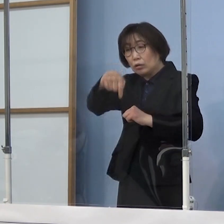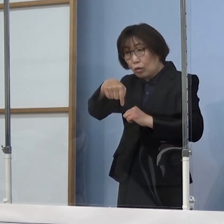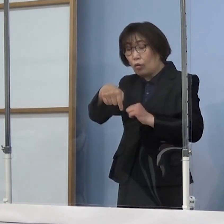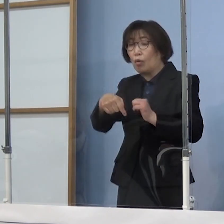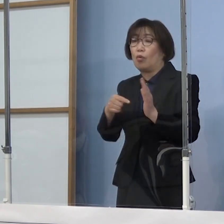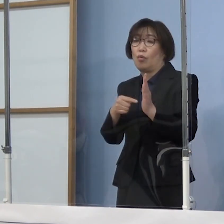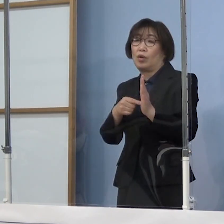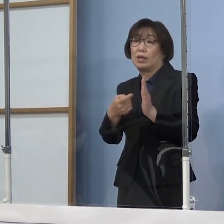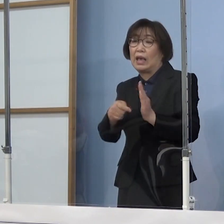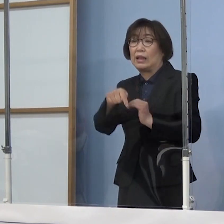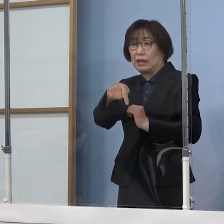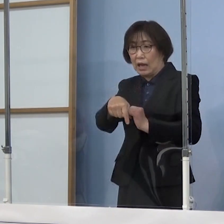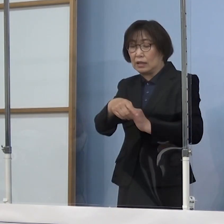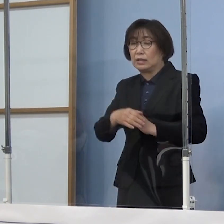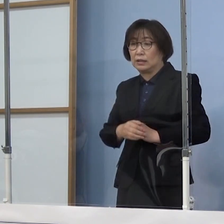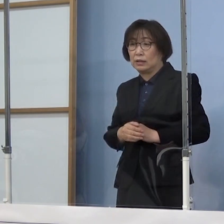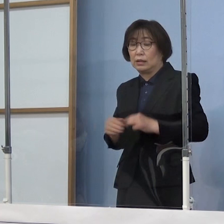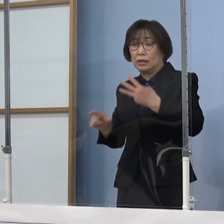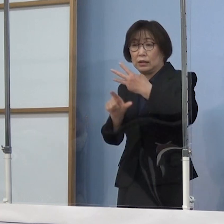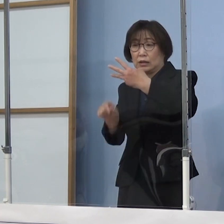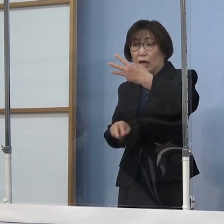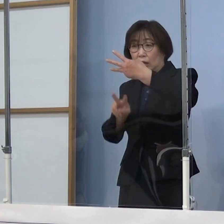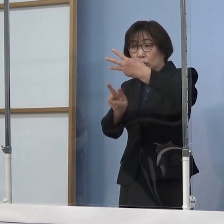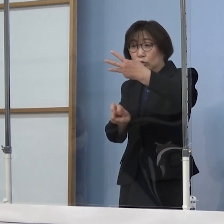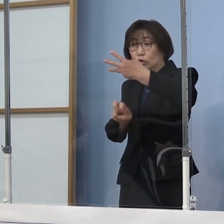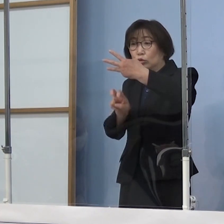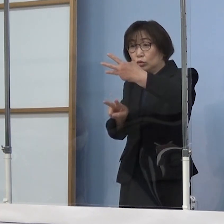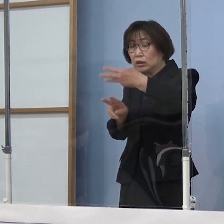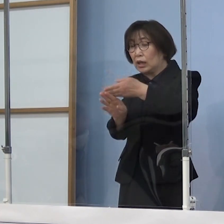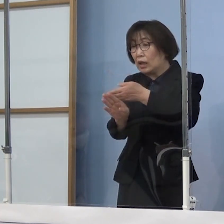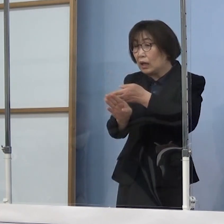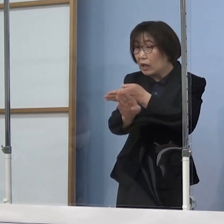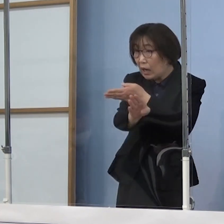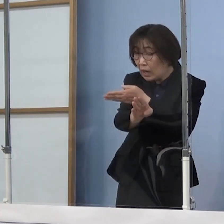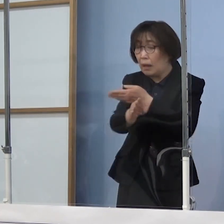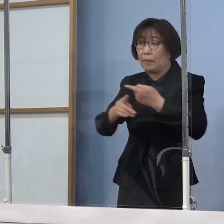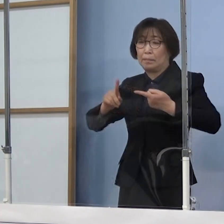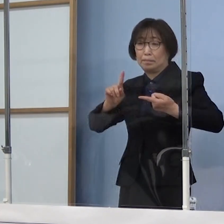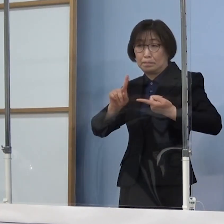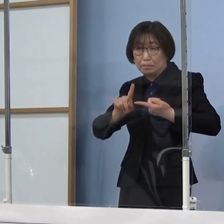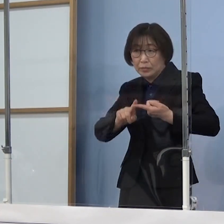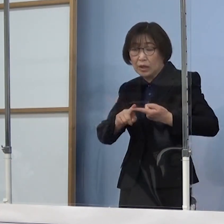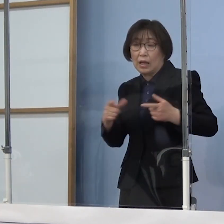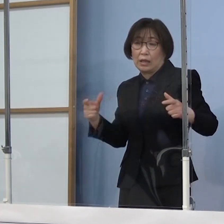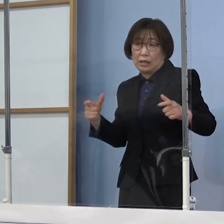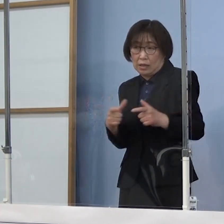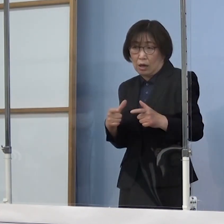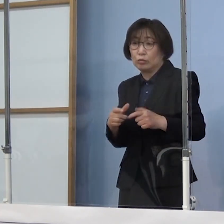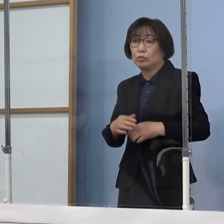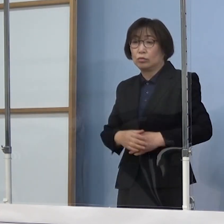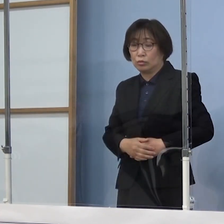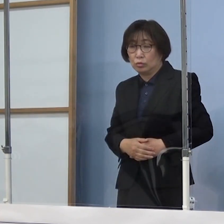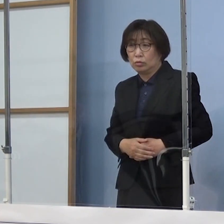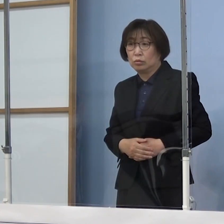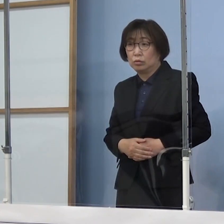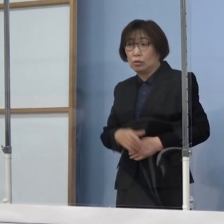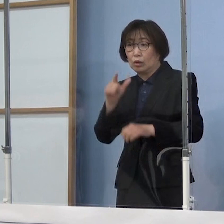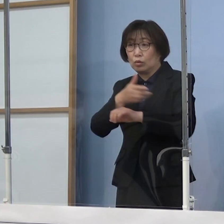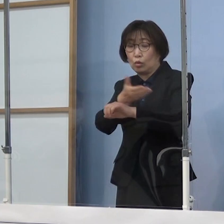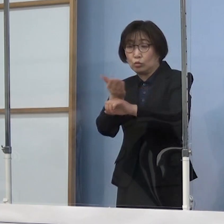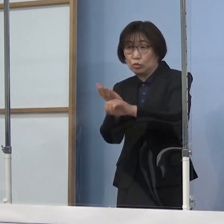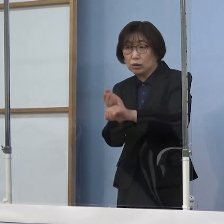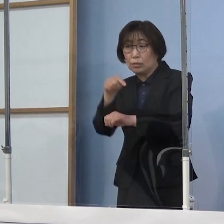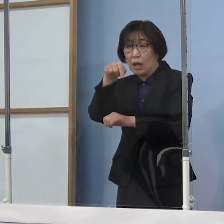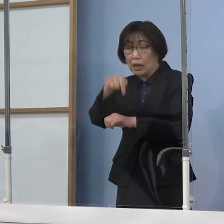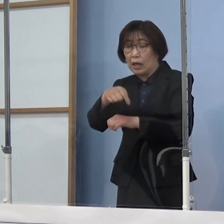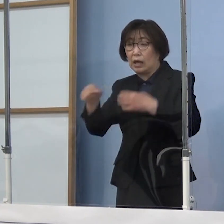りちょうど3月の22日からということとぴったり符合するんですね。ということで徳島が4